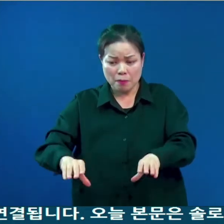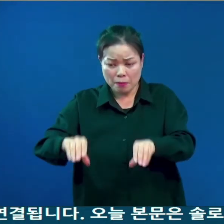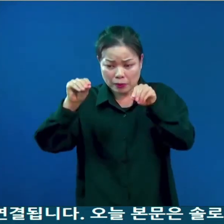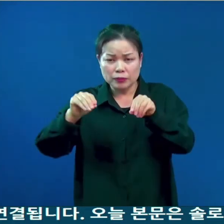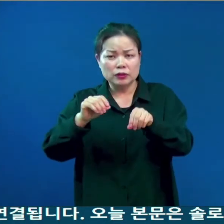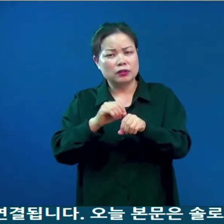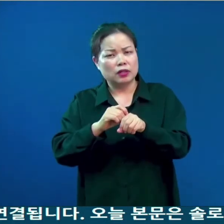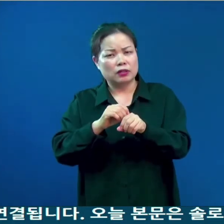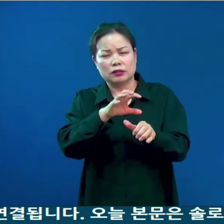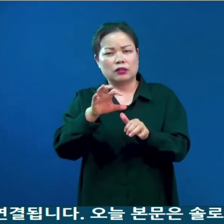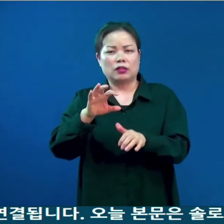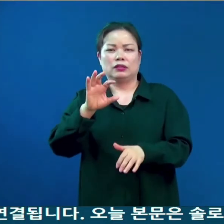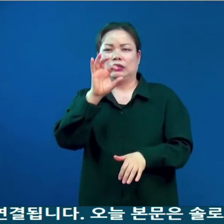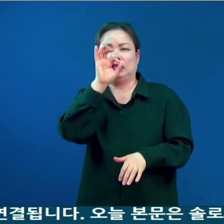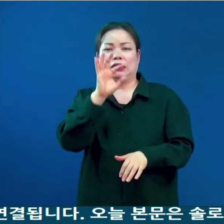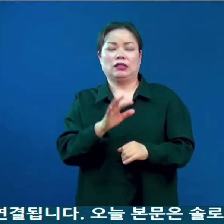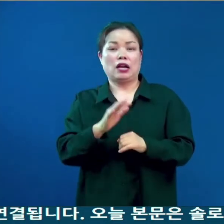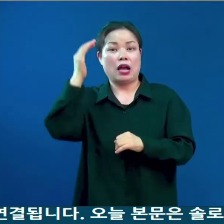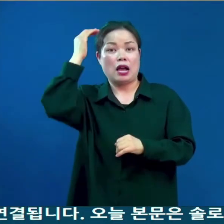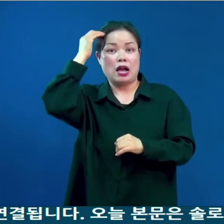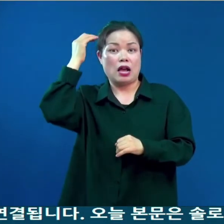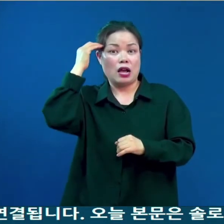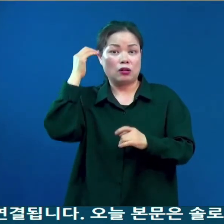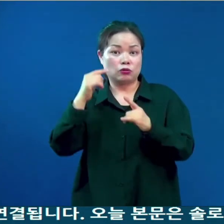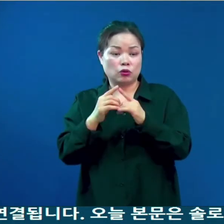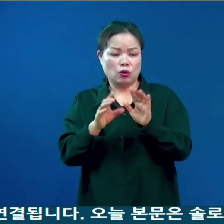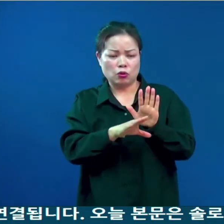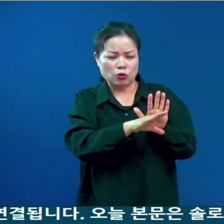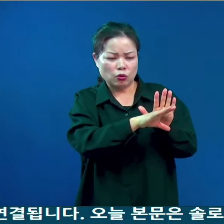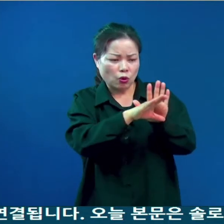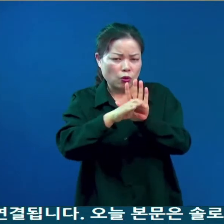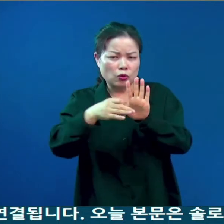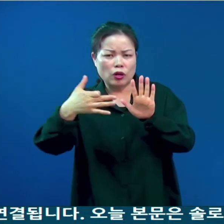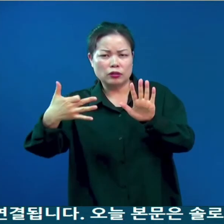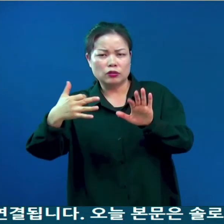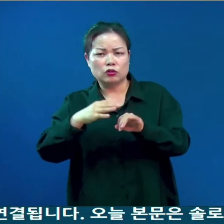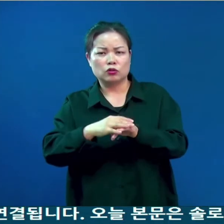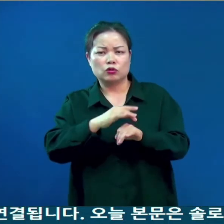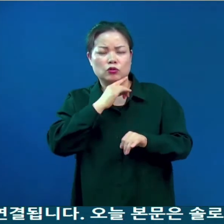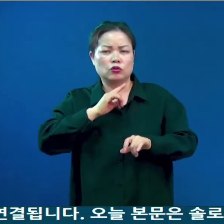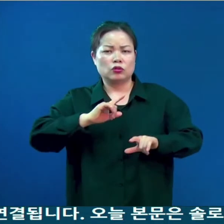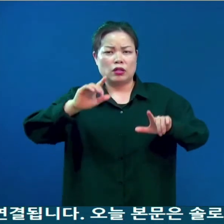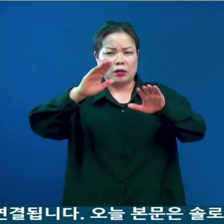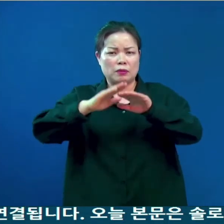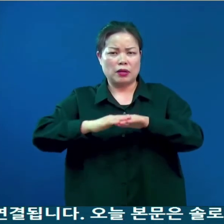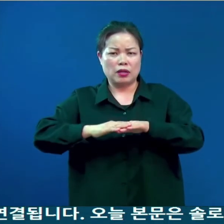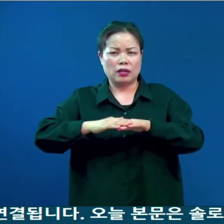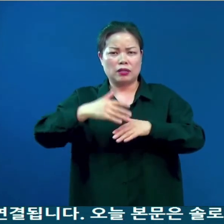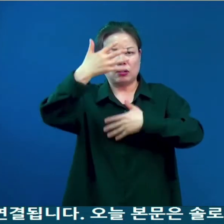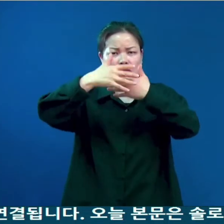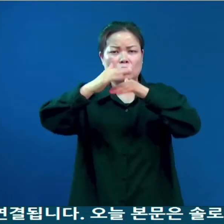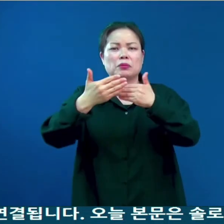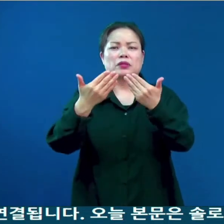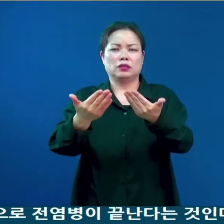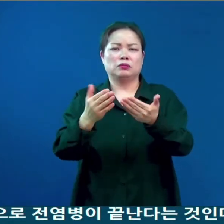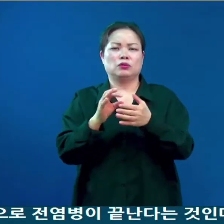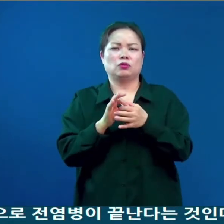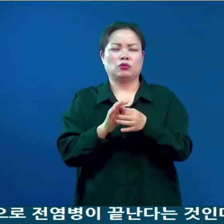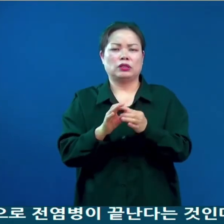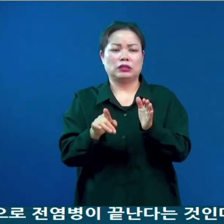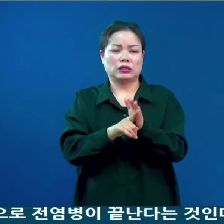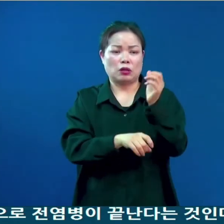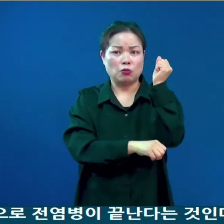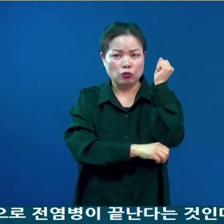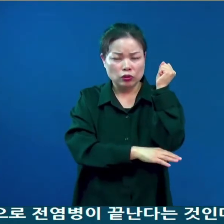수는 없습니다. 한국교회가 코로나19로 비대면 주일 예배를 경험하면서 신앙의 본질로 돌아가고자